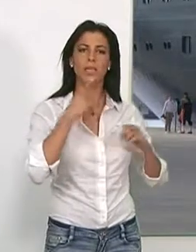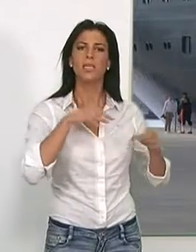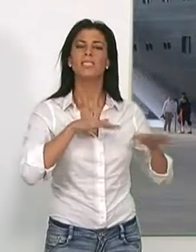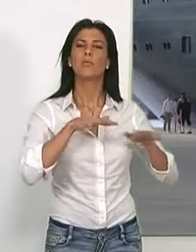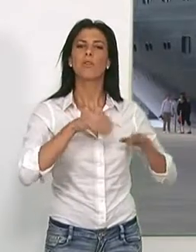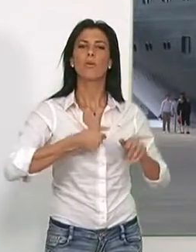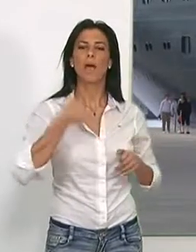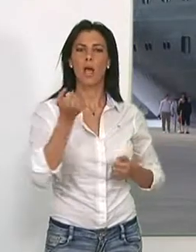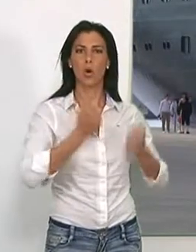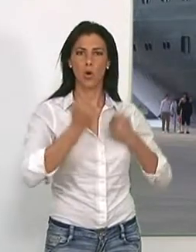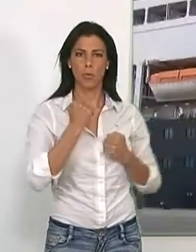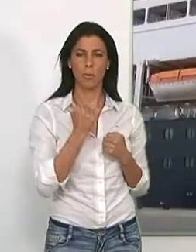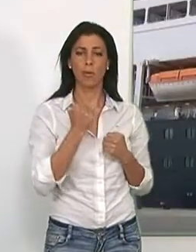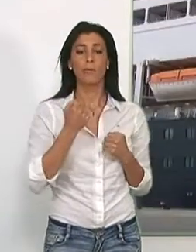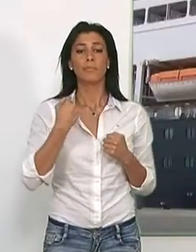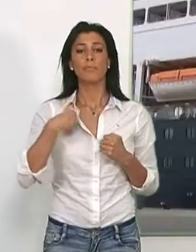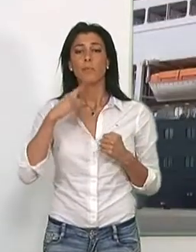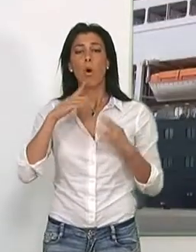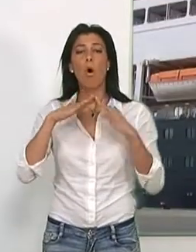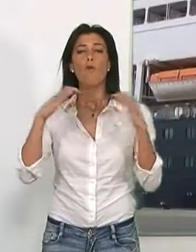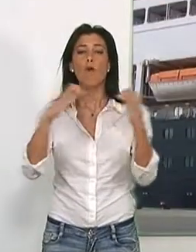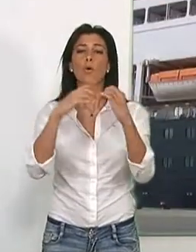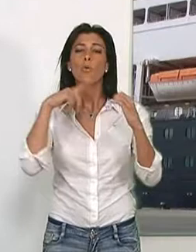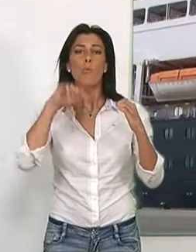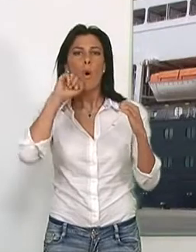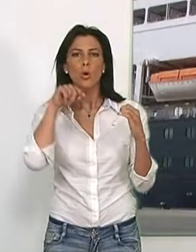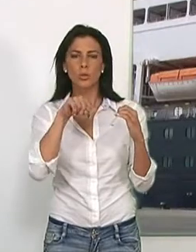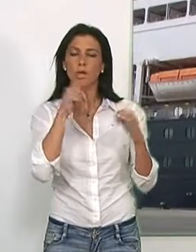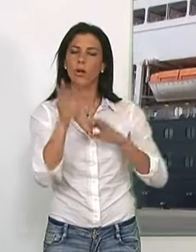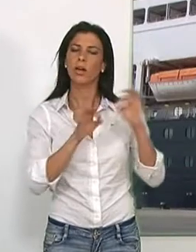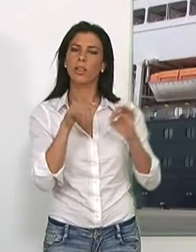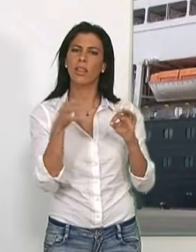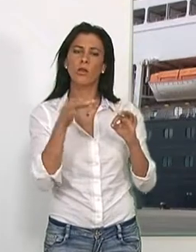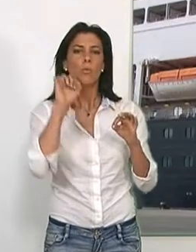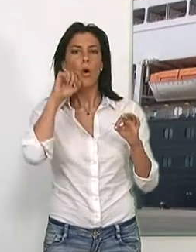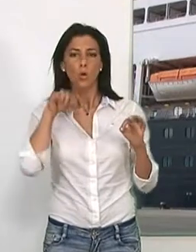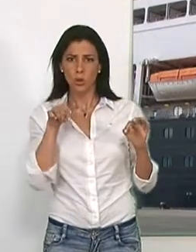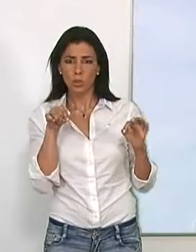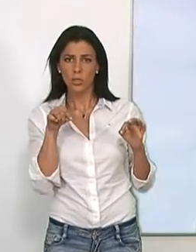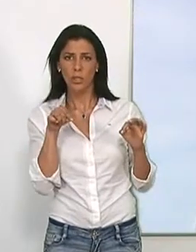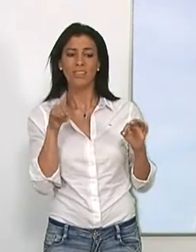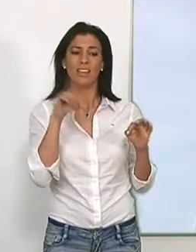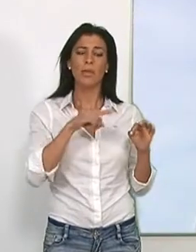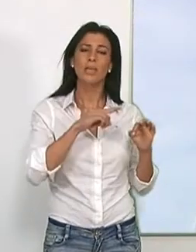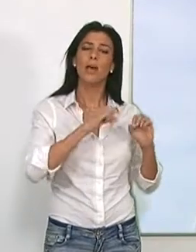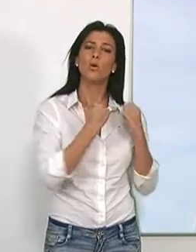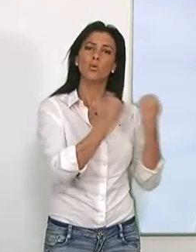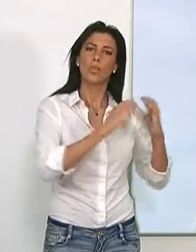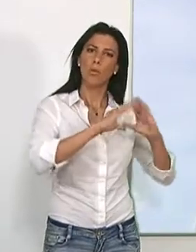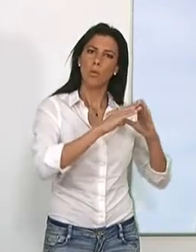economía de los destinos el Forum motril Forum está organizado por motril y la autoridad portuaria